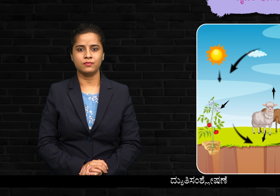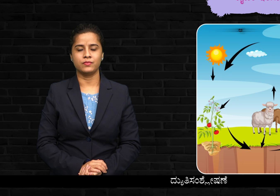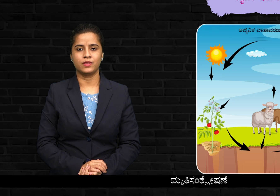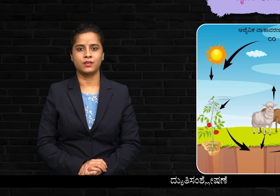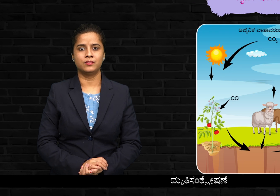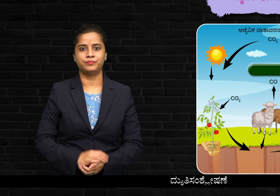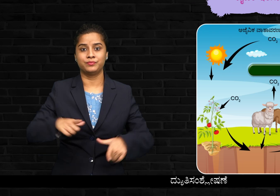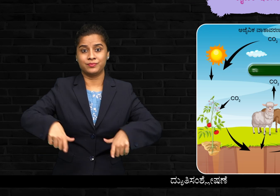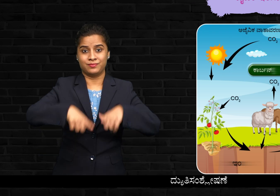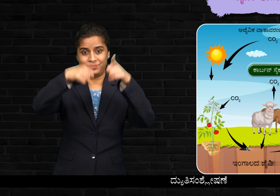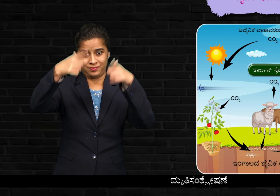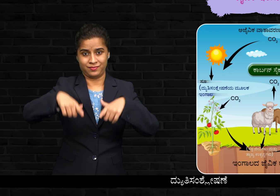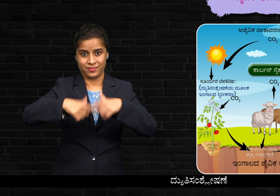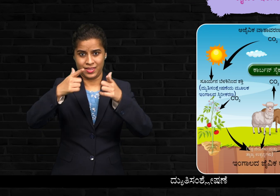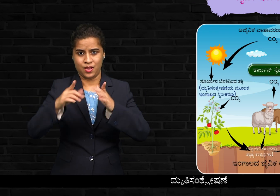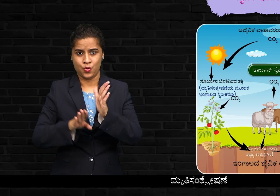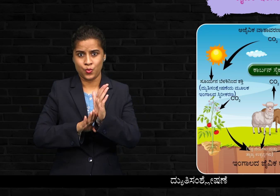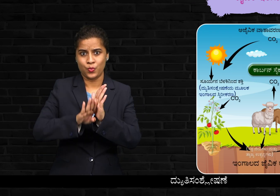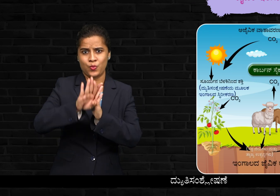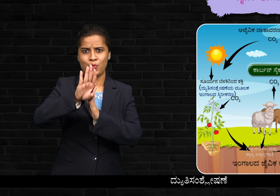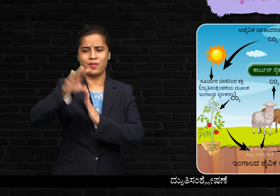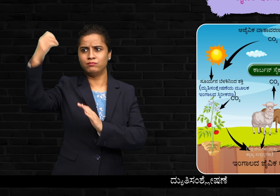ದ್ಯುತಿ ಸಂಶ್ಲೇಷಣೆ.